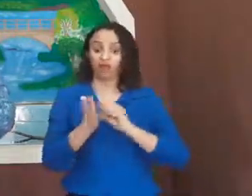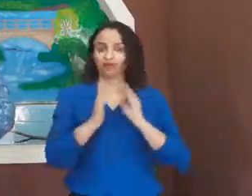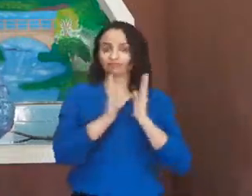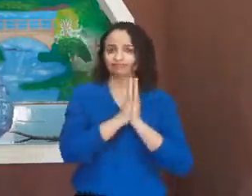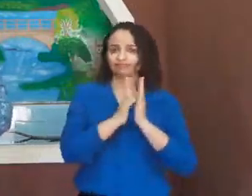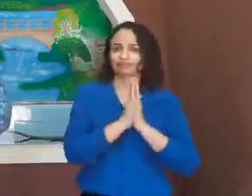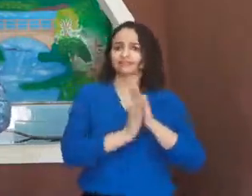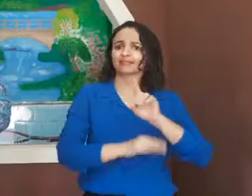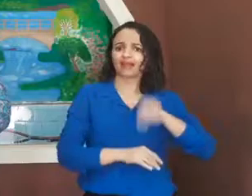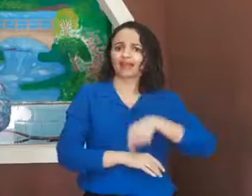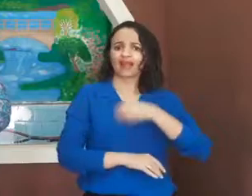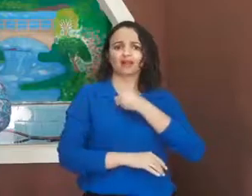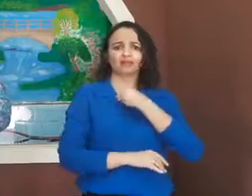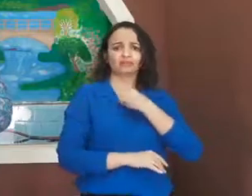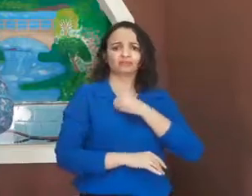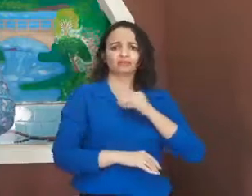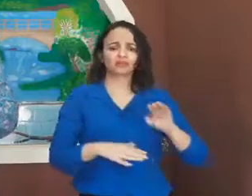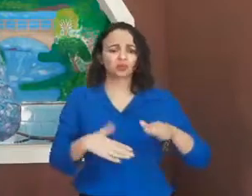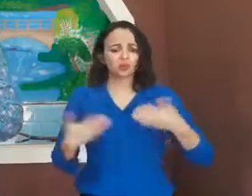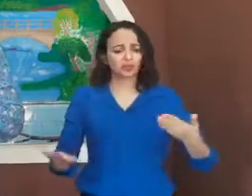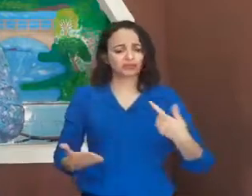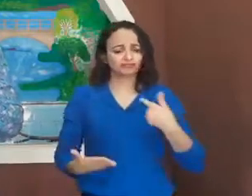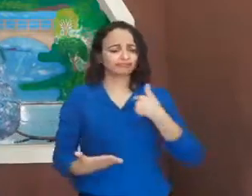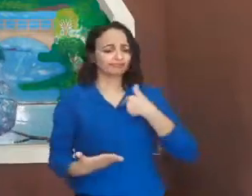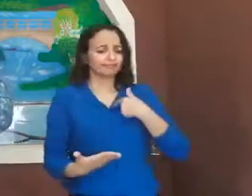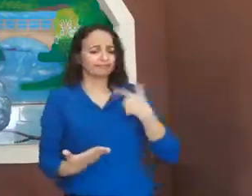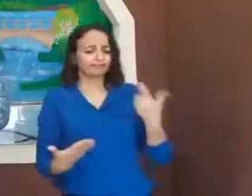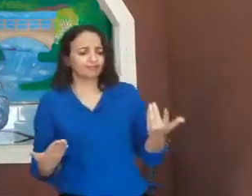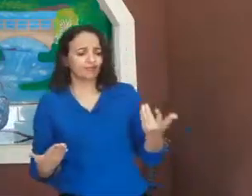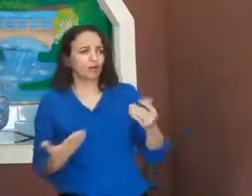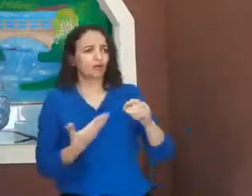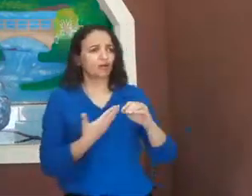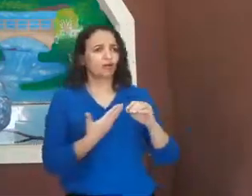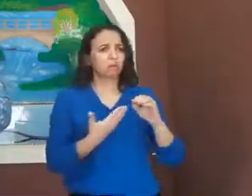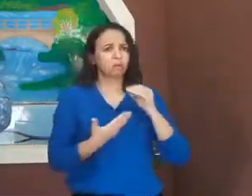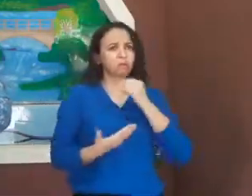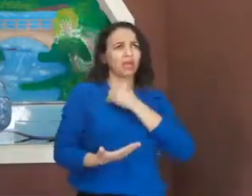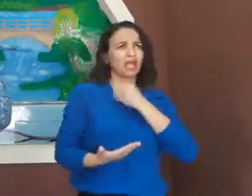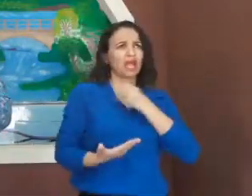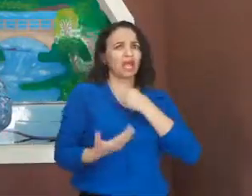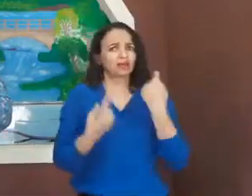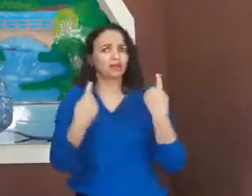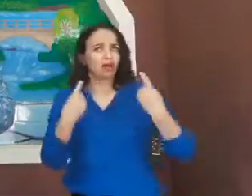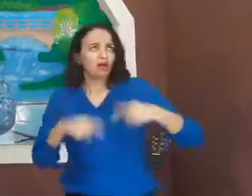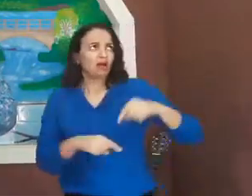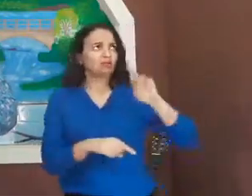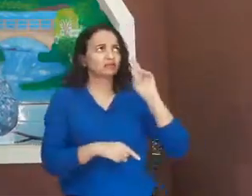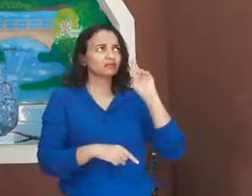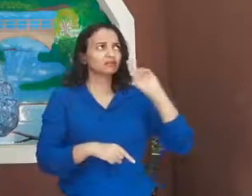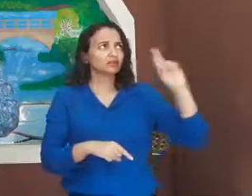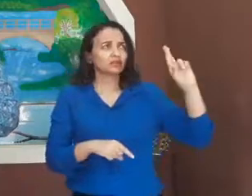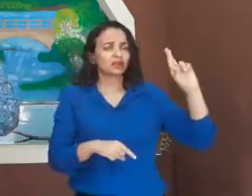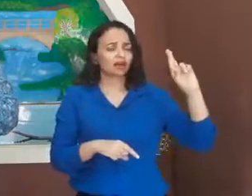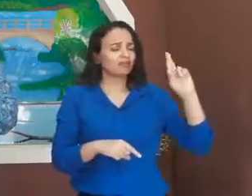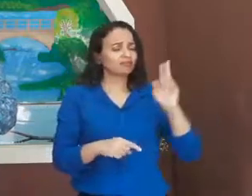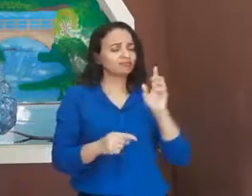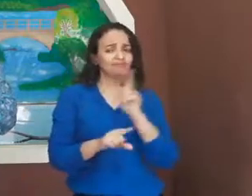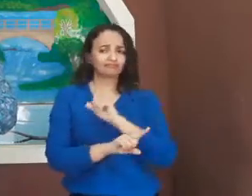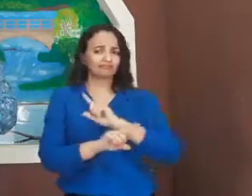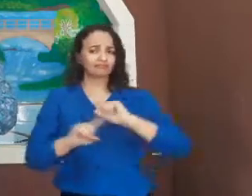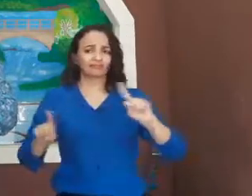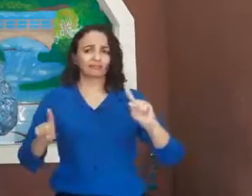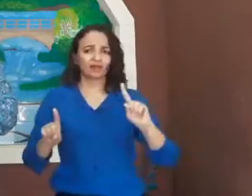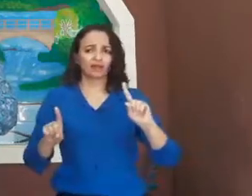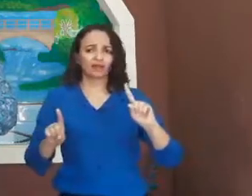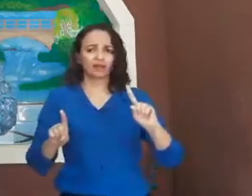precisamos orar. E quanto a mim, longe de mim, que eu peque contra o Senhor, deixando de orar por vós. Antes